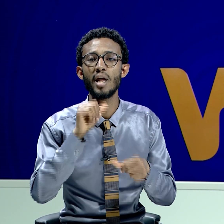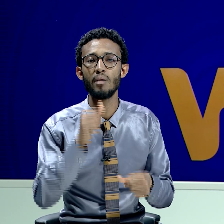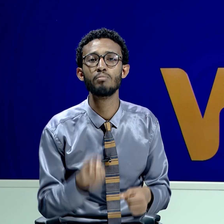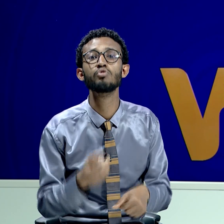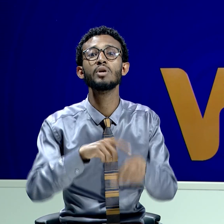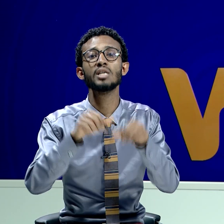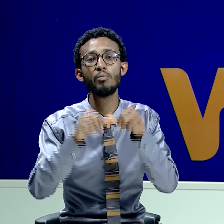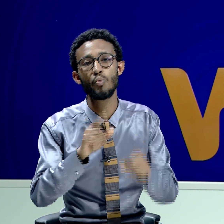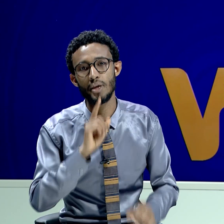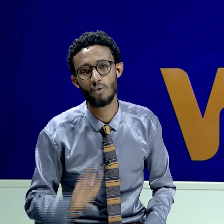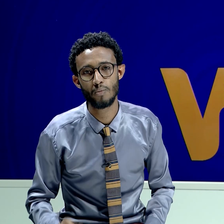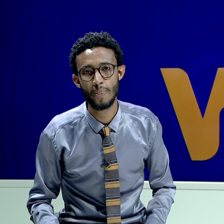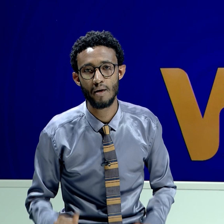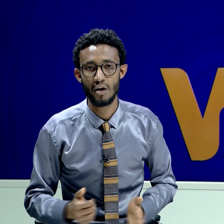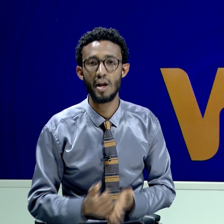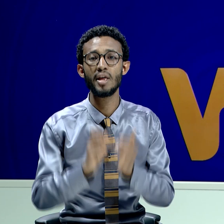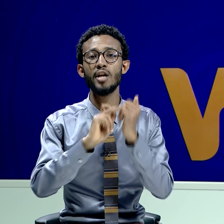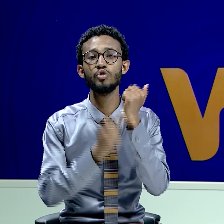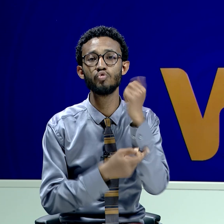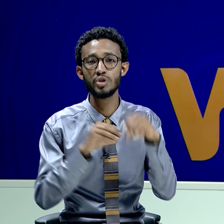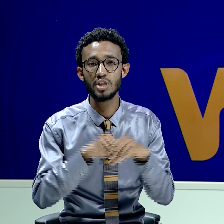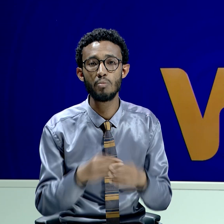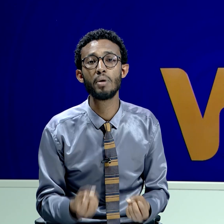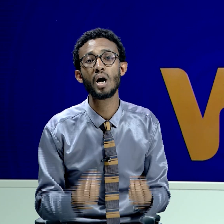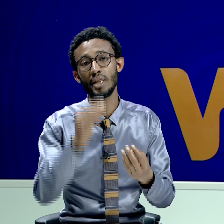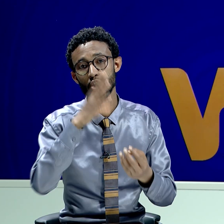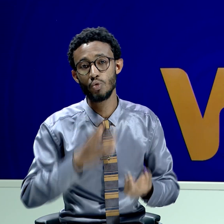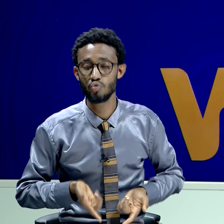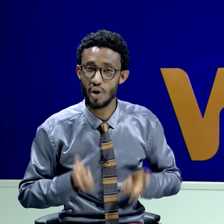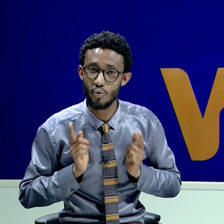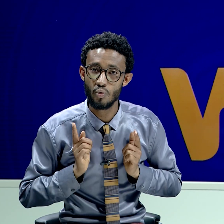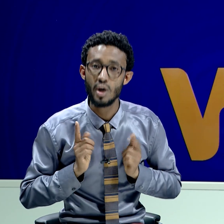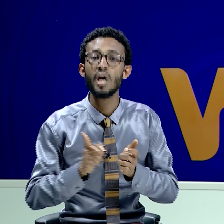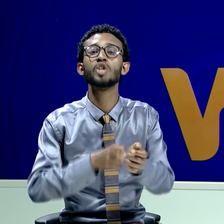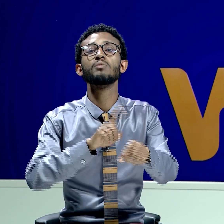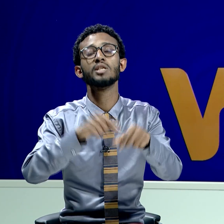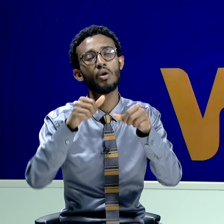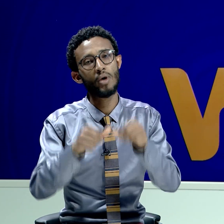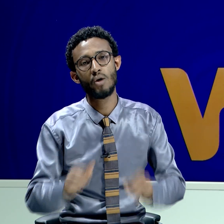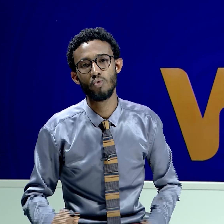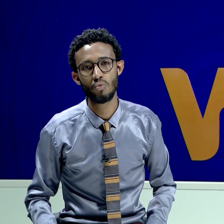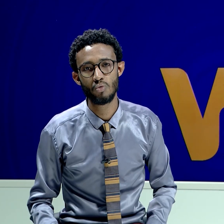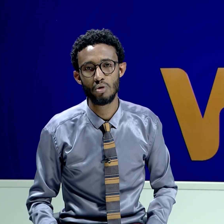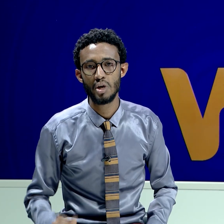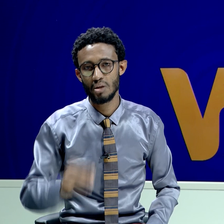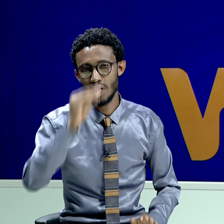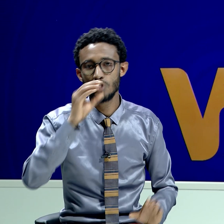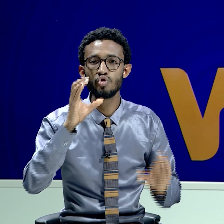የሚቆያለም ብዙ ጊዜ የሚቆየ ነው። እርዳታ ድርጅት ውስጥ ደግሞ በርካታ ሰዎች ይኖራሉ፣ ረዥም ጊዜ ይቆያሉ። ትምህርታቸው